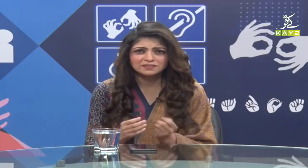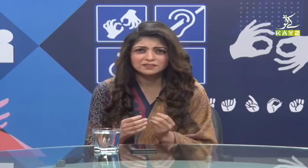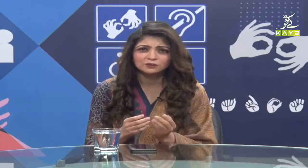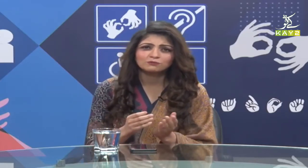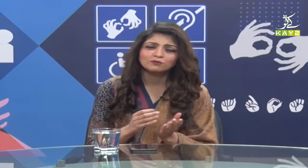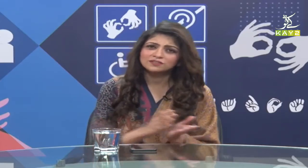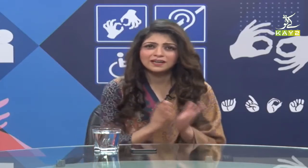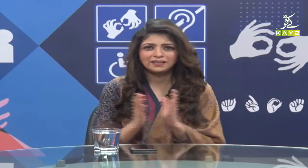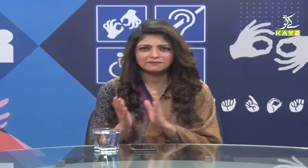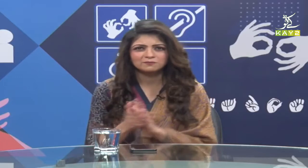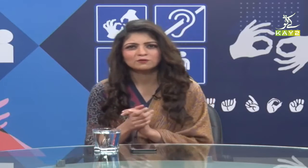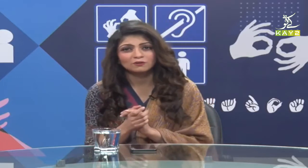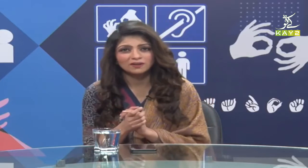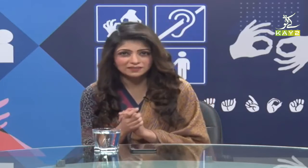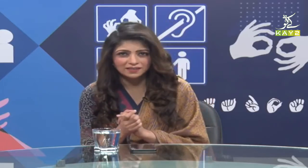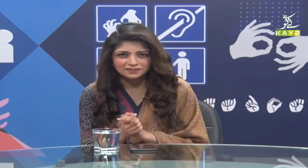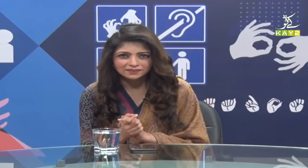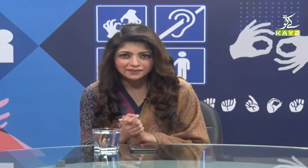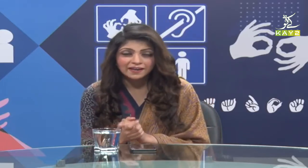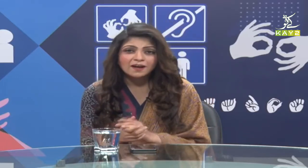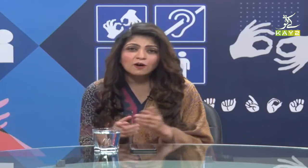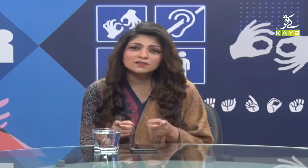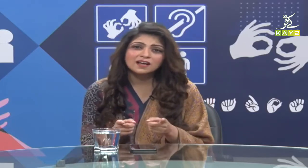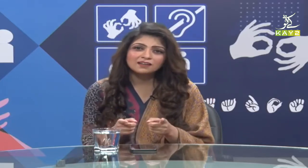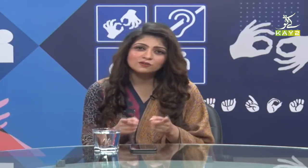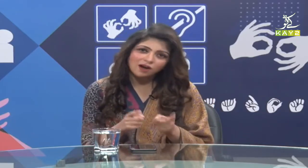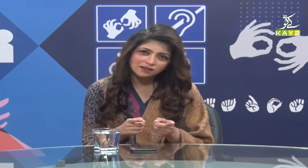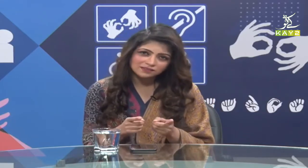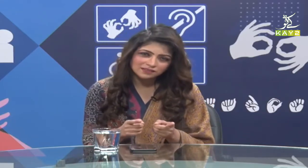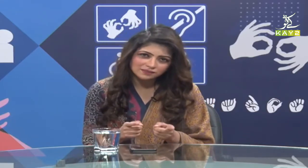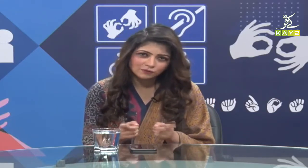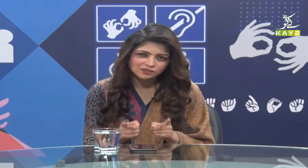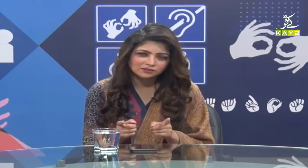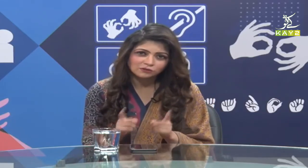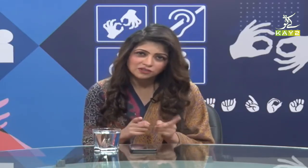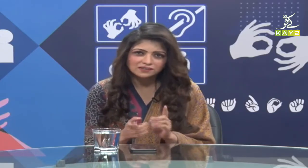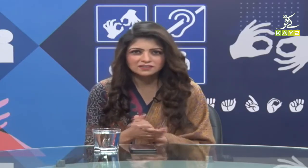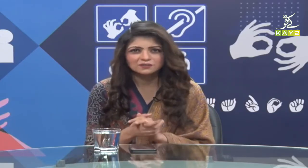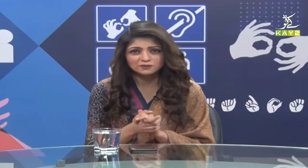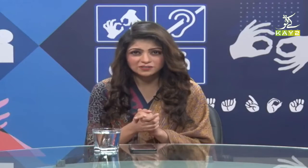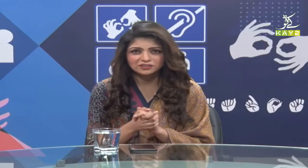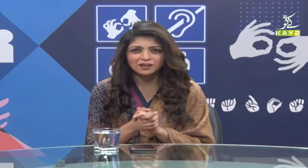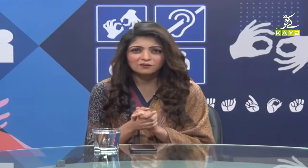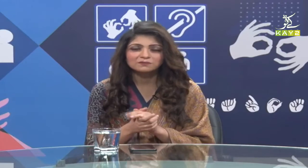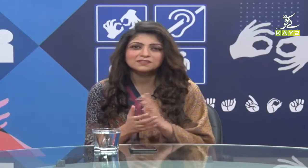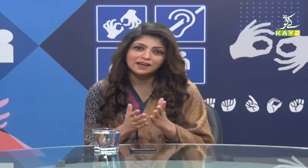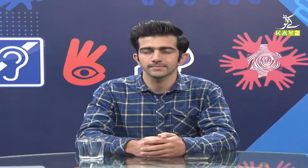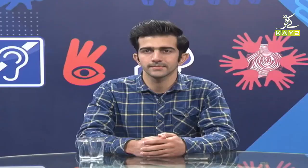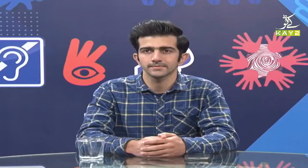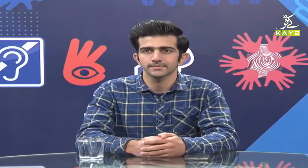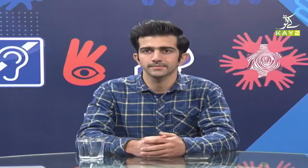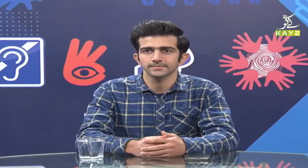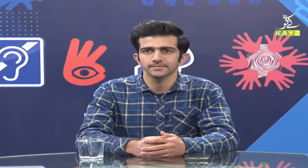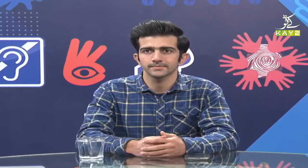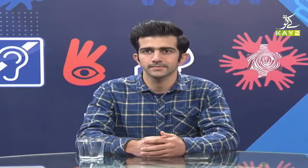डेफ पर्सन से तो वो साइन लैंग्वेज में उसको आंसर कैसे करता है, और साथ जो आंसर्स क्वेश्चन आंसर का जो सेशन था उसमें साइन